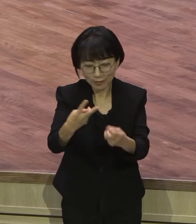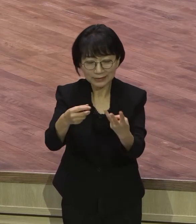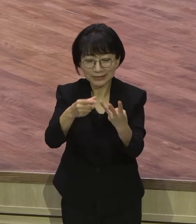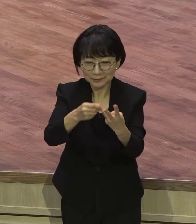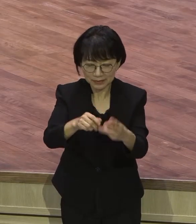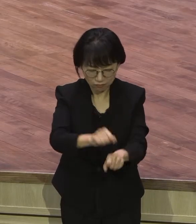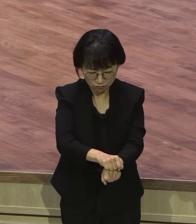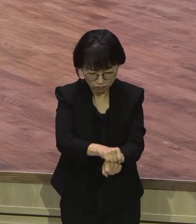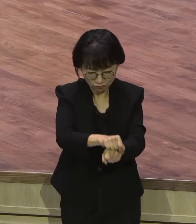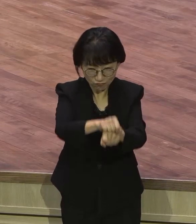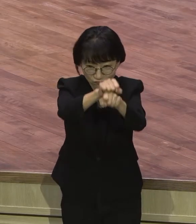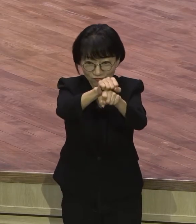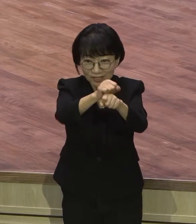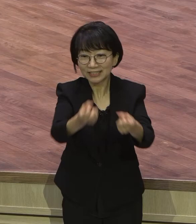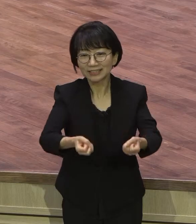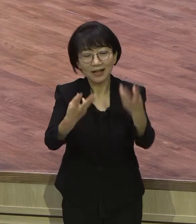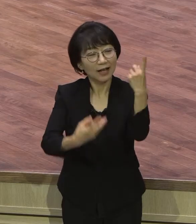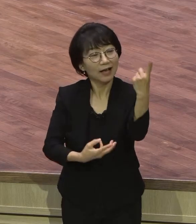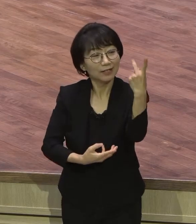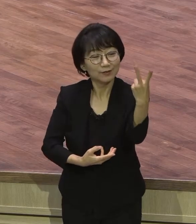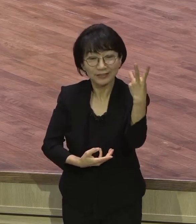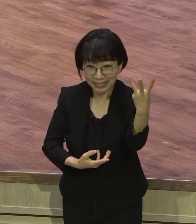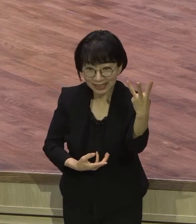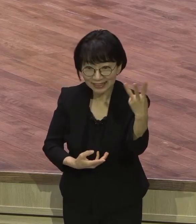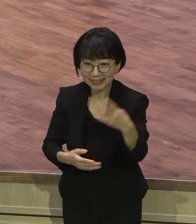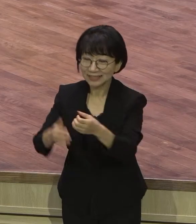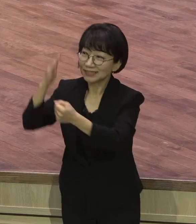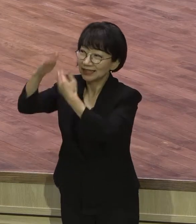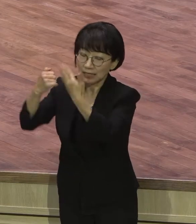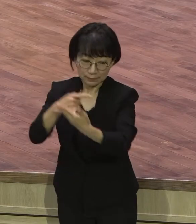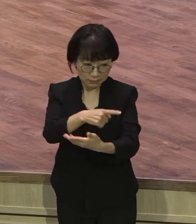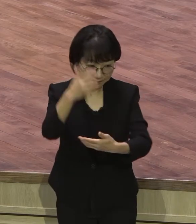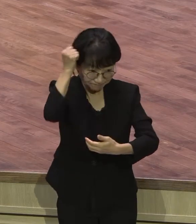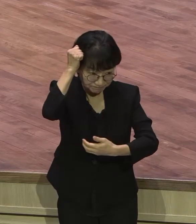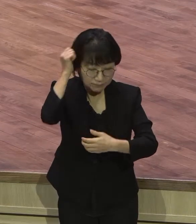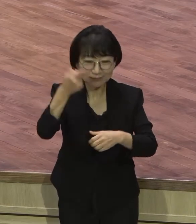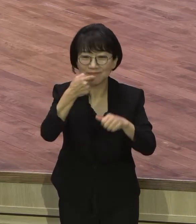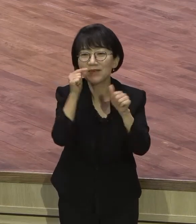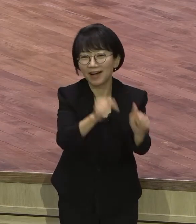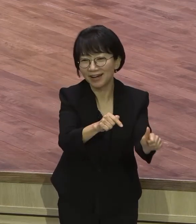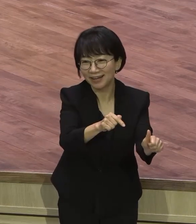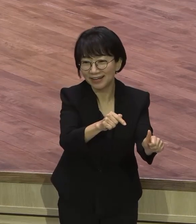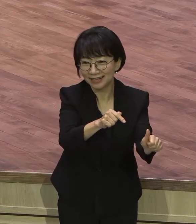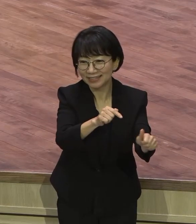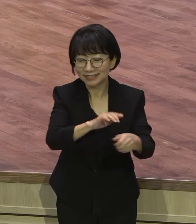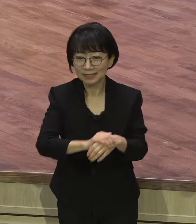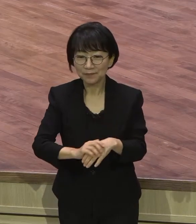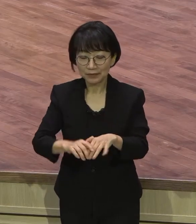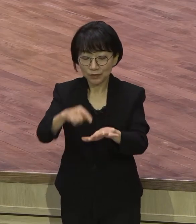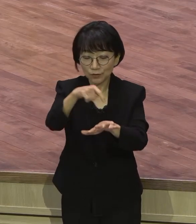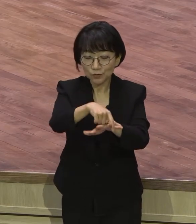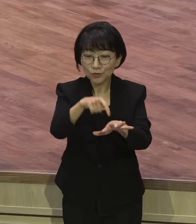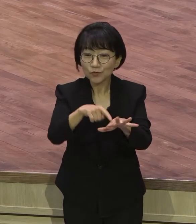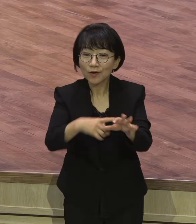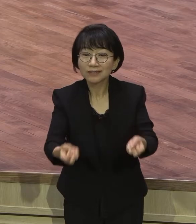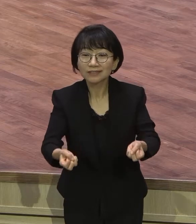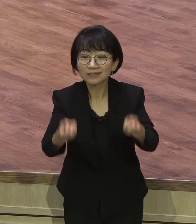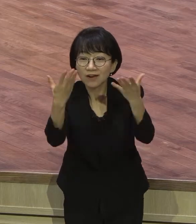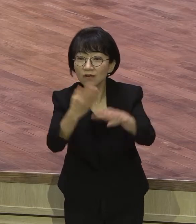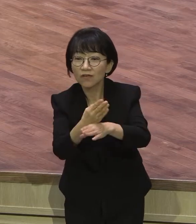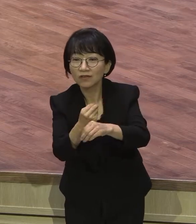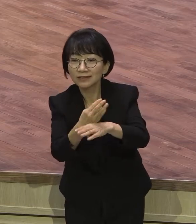그래서 하나님께서 이 절기를 지키라고 명령하셨어요. 이 유월절은 언제